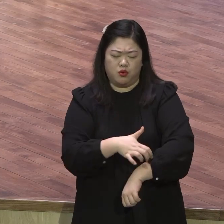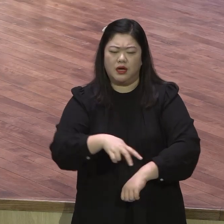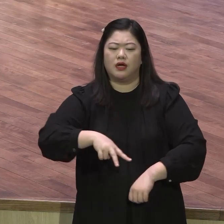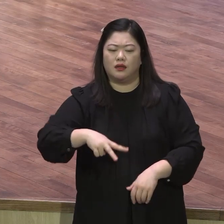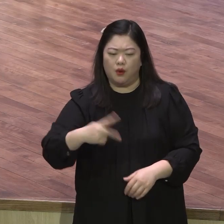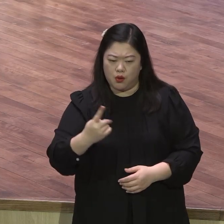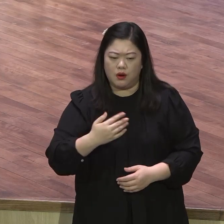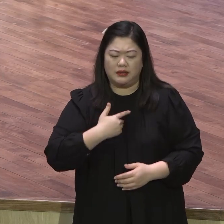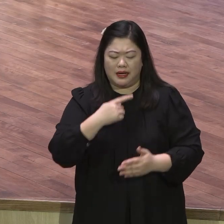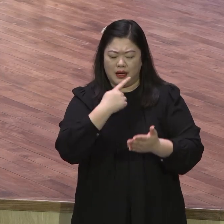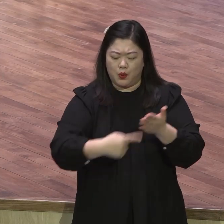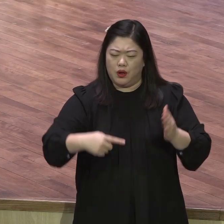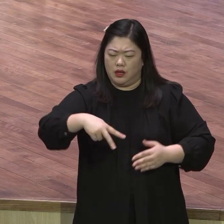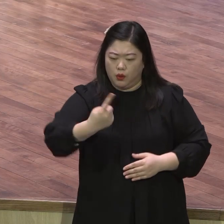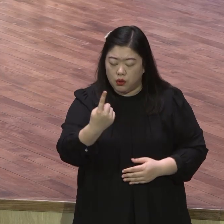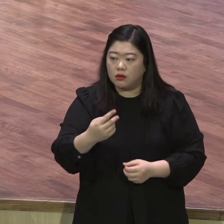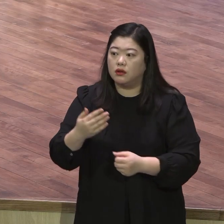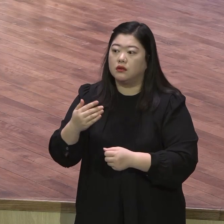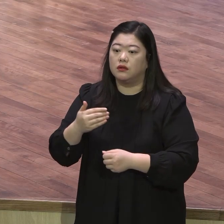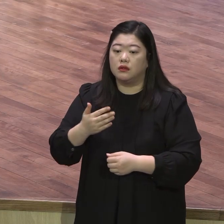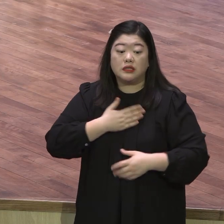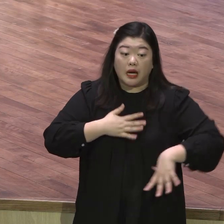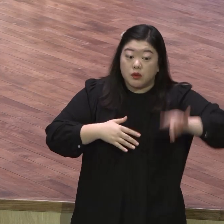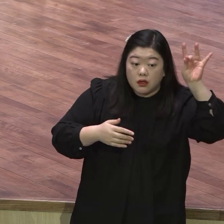하나님의 일 우선이냐 내 일이 우선이냐